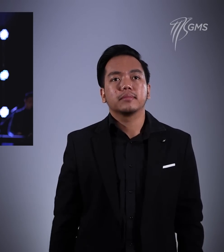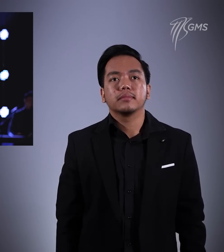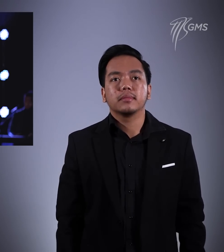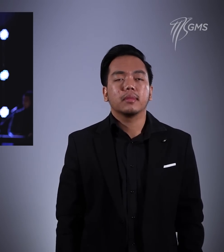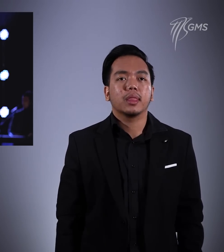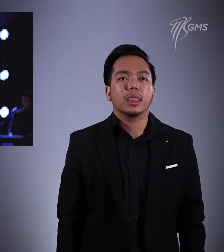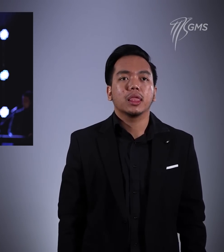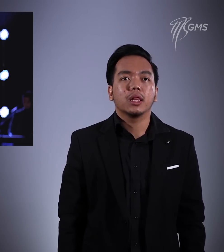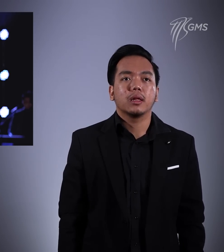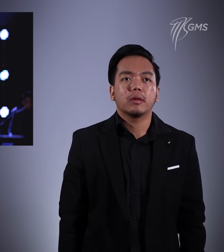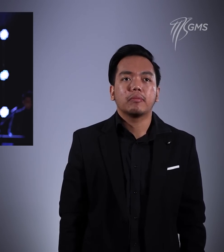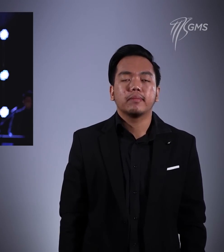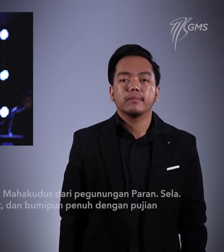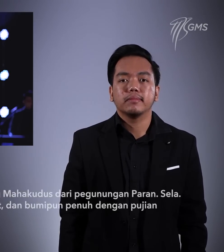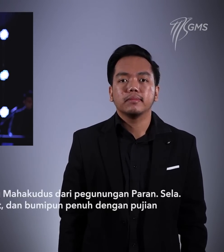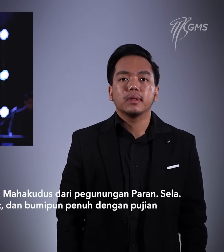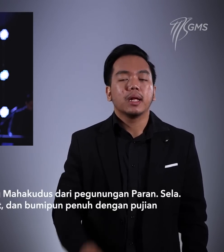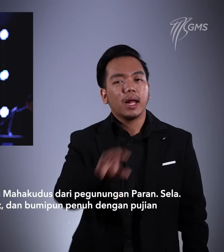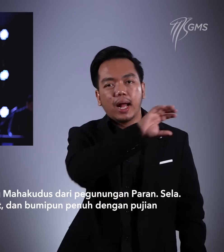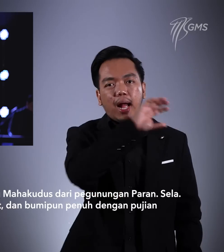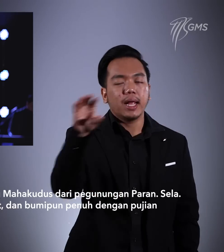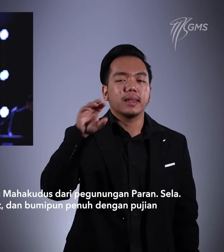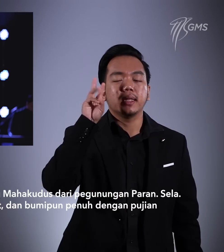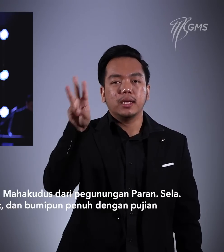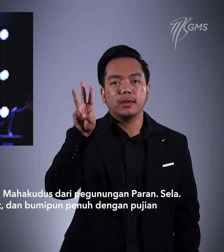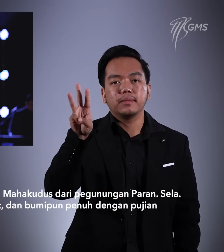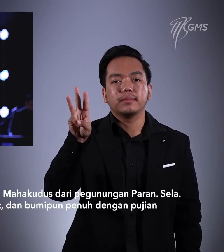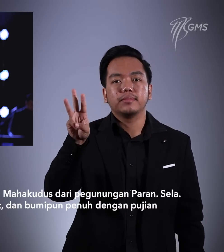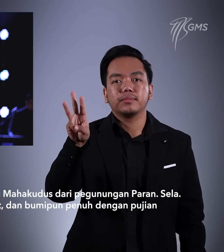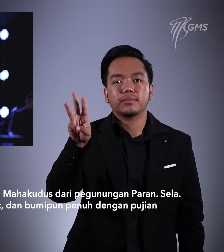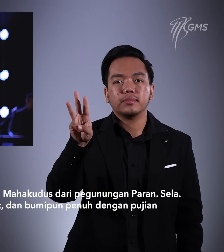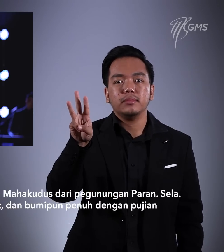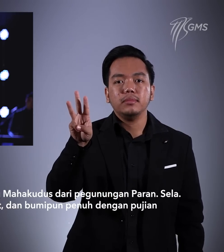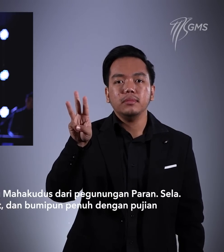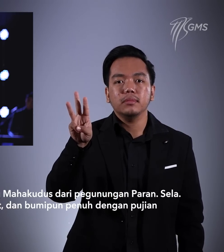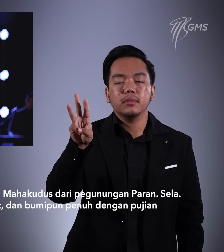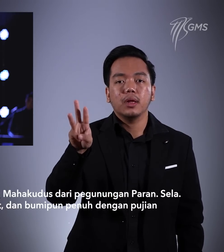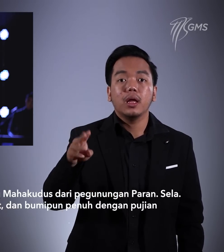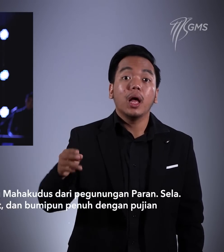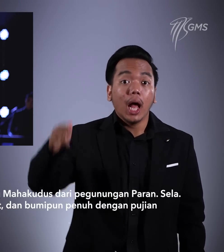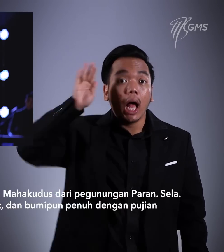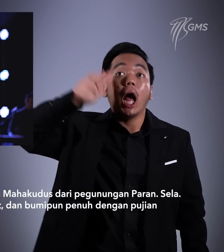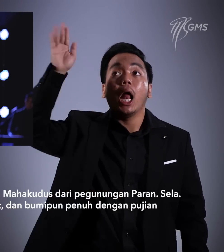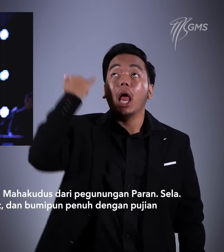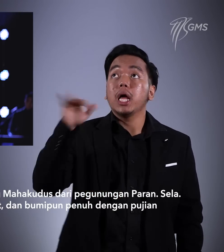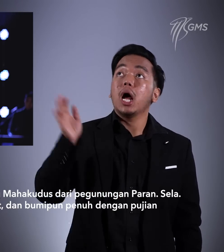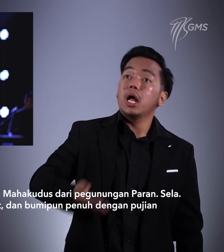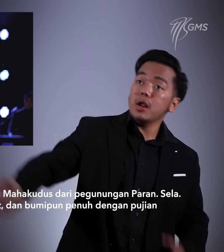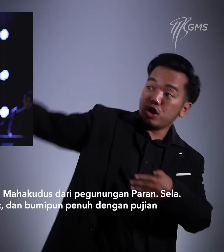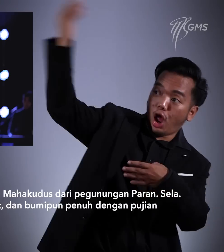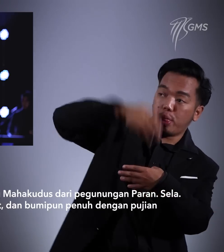bisa pelihara, ini seninya. Ayat 3 sekali lagi. Allah datang dari negeri Teman. Mana